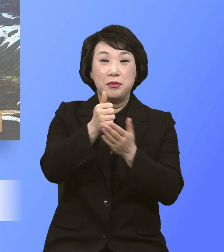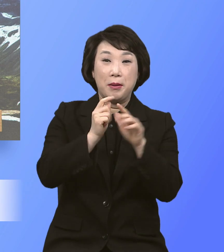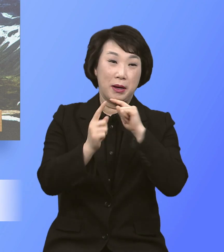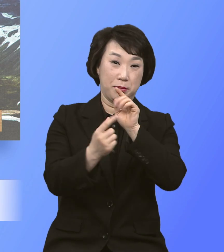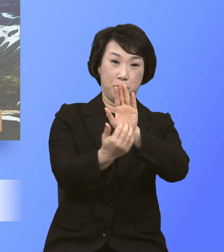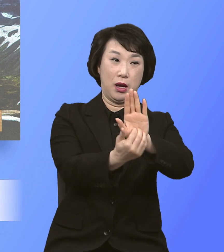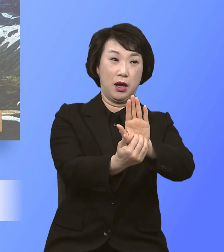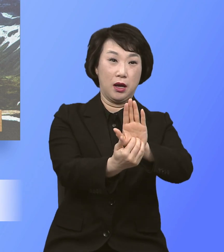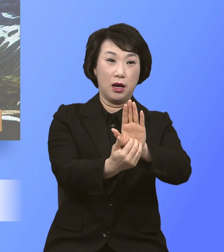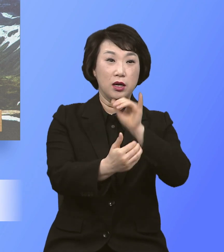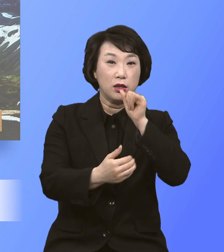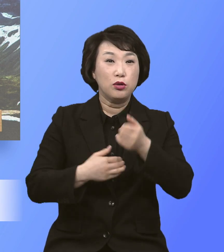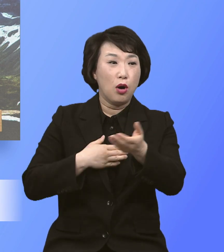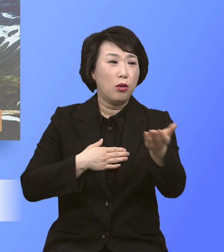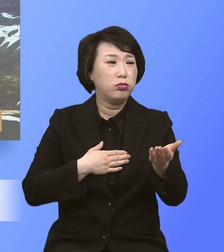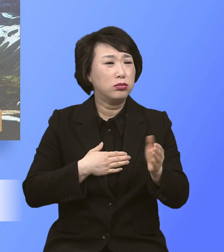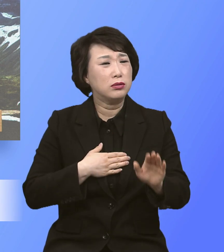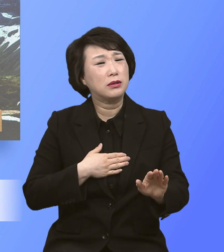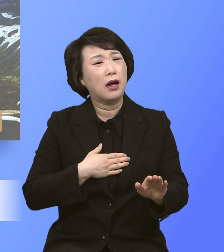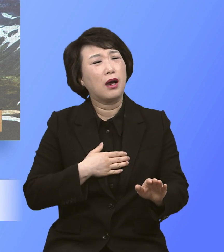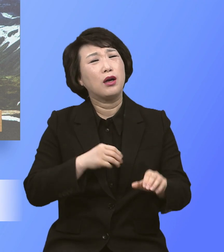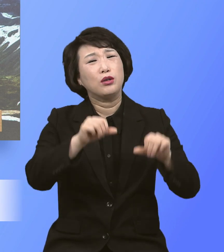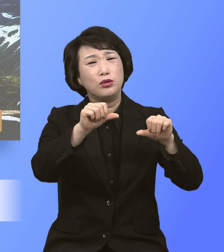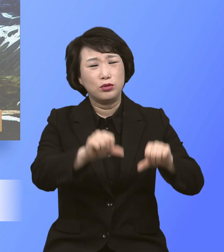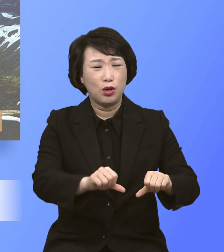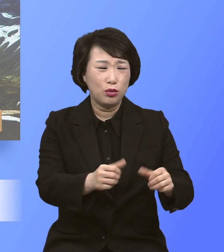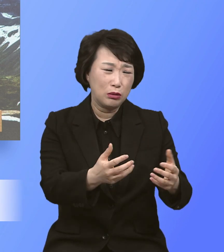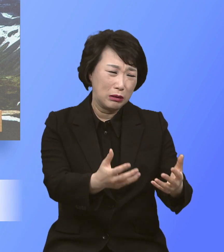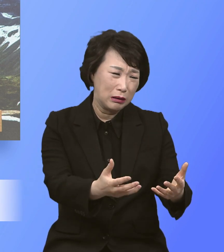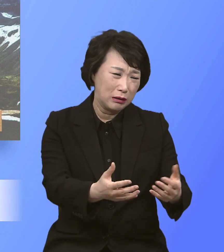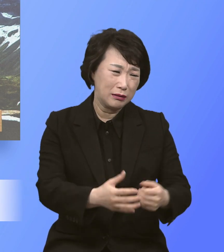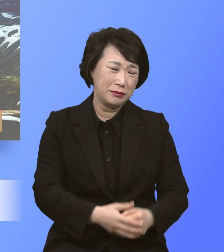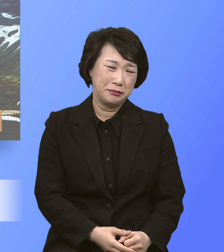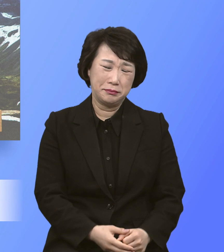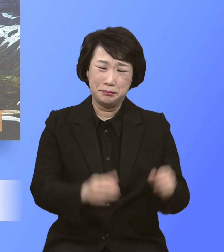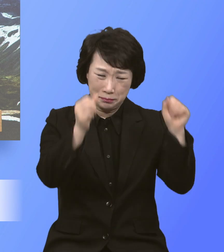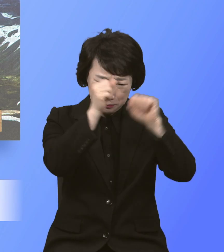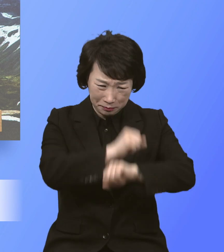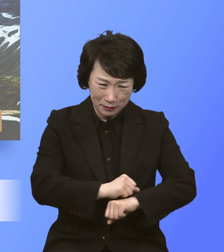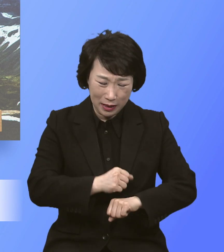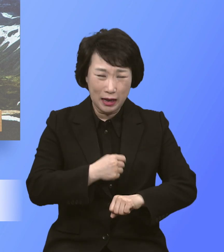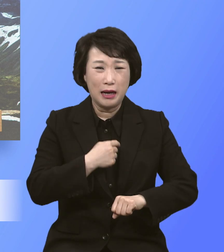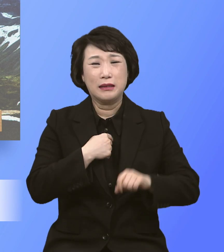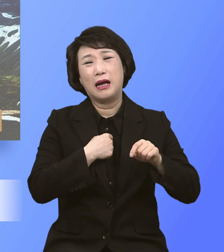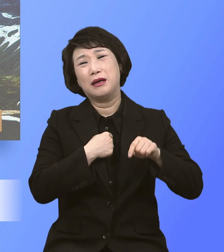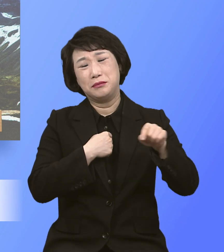배타하면 이보다 더 큰 저주가 없이 멸망 속에